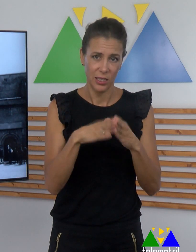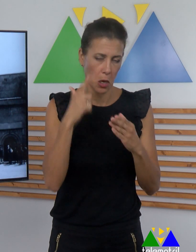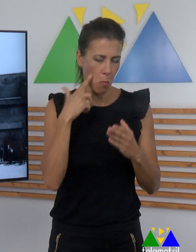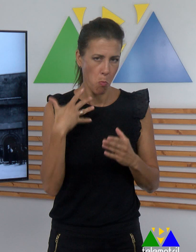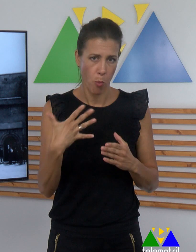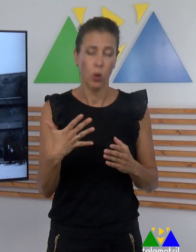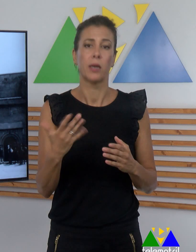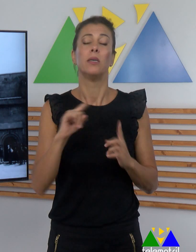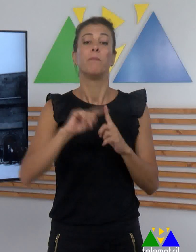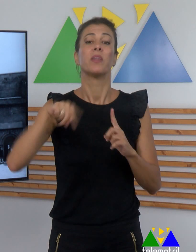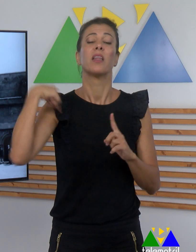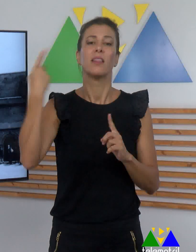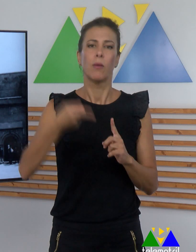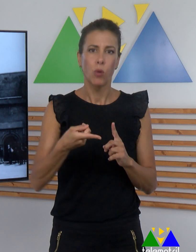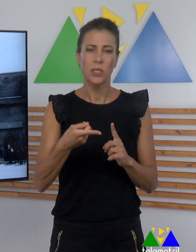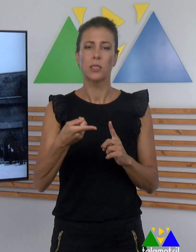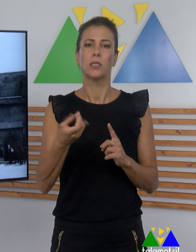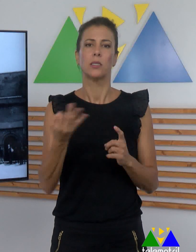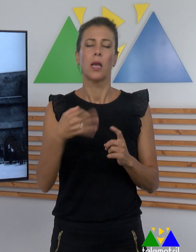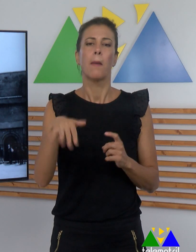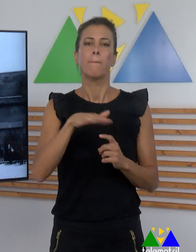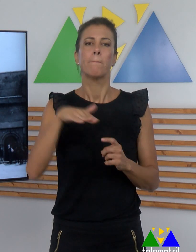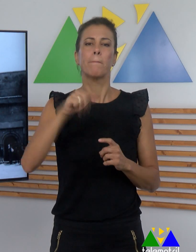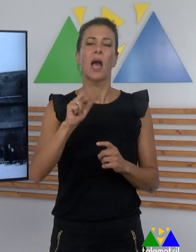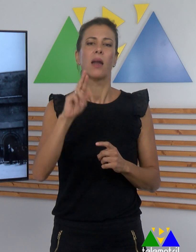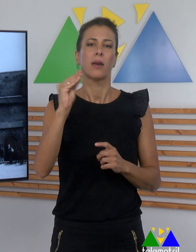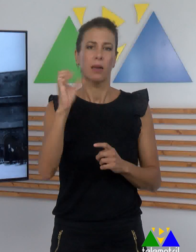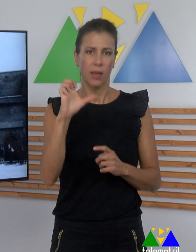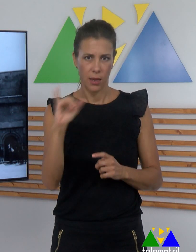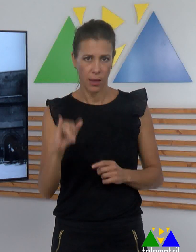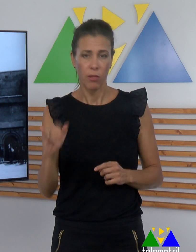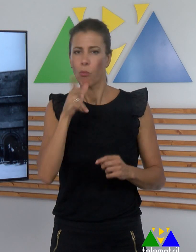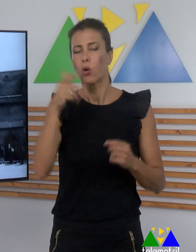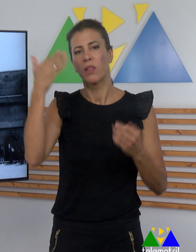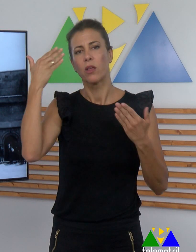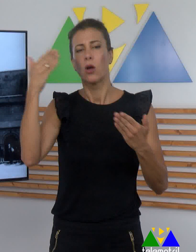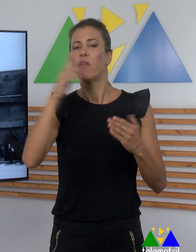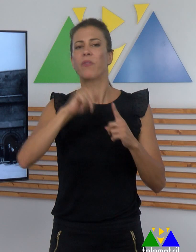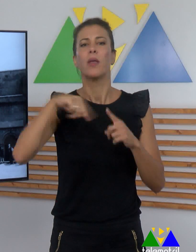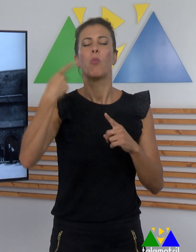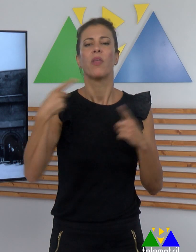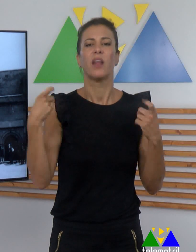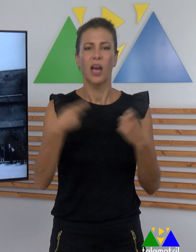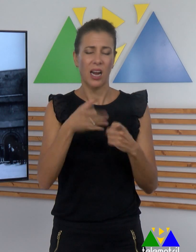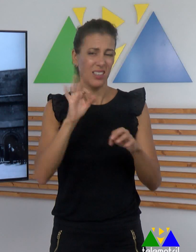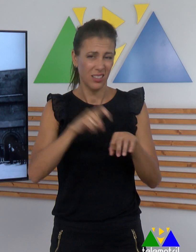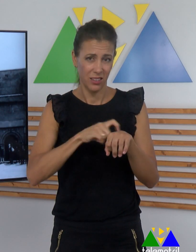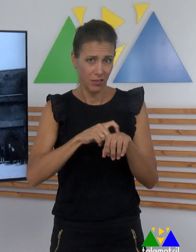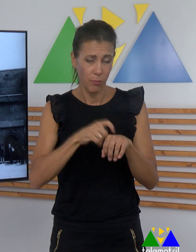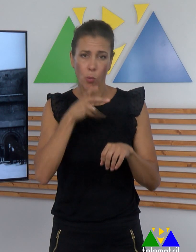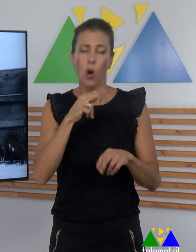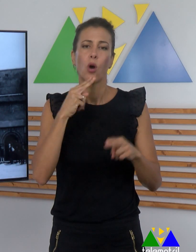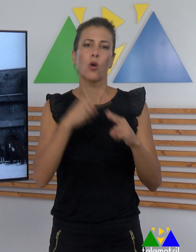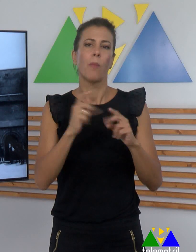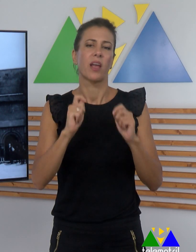popularmente y después la Plaza de los Mártires se dedica, pues después de la guerra, un nombre muy típico de los nombres